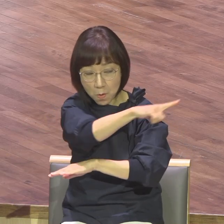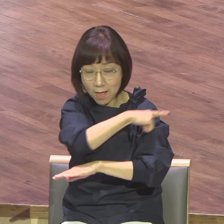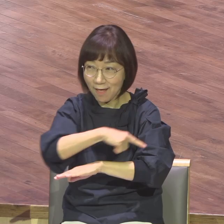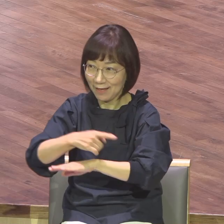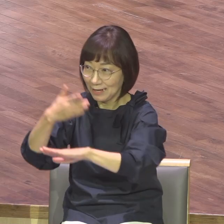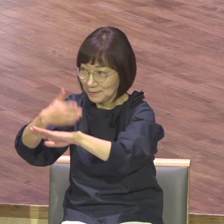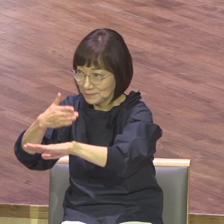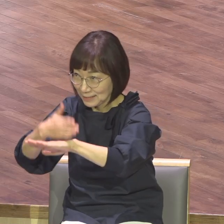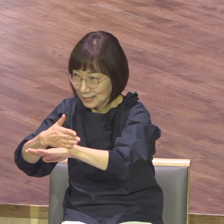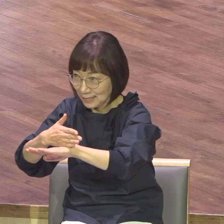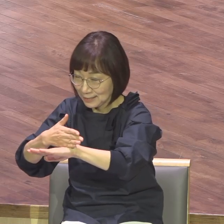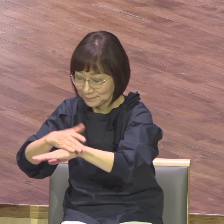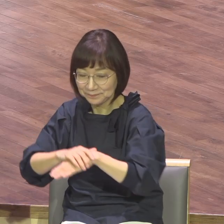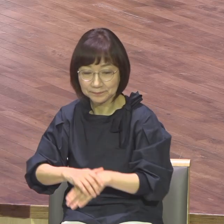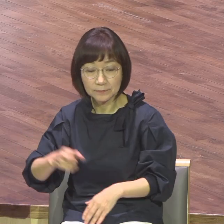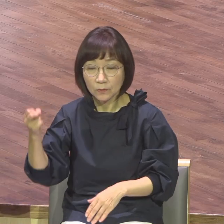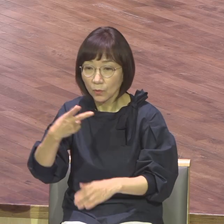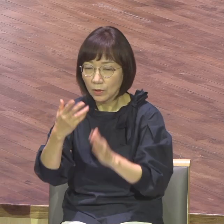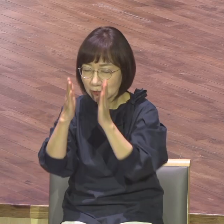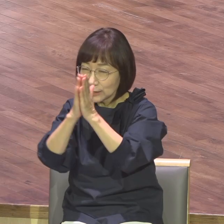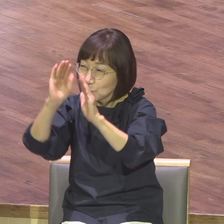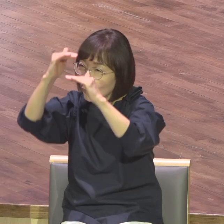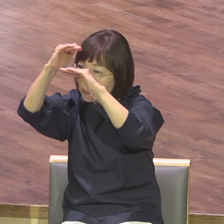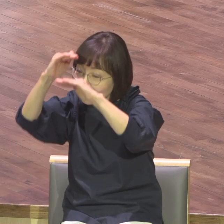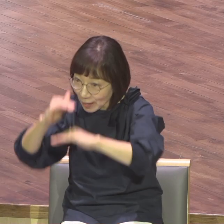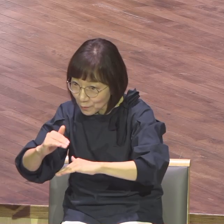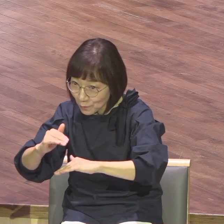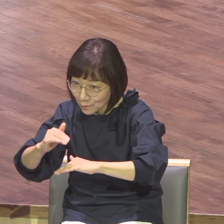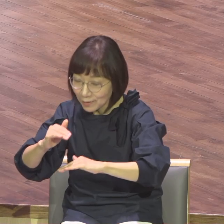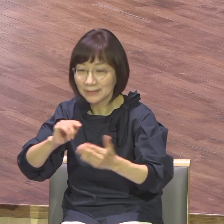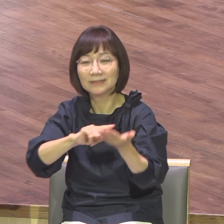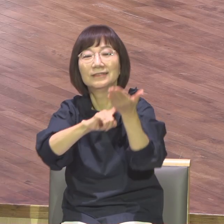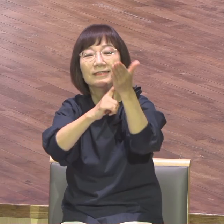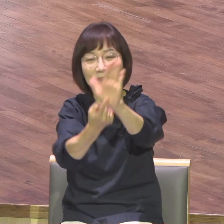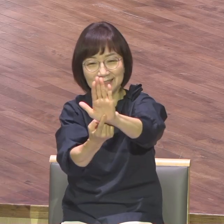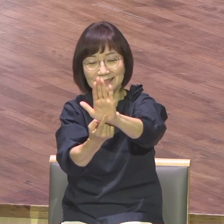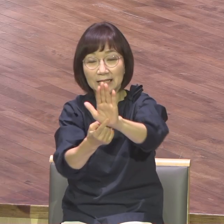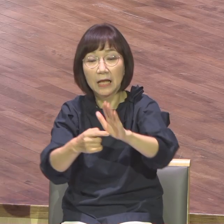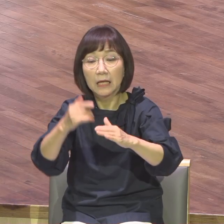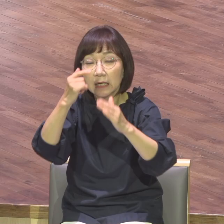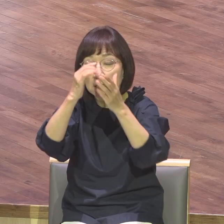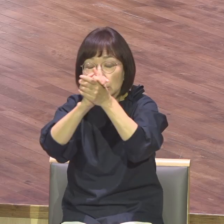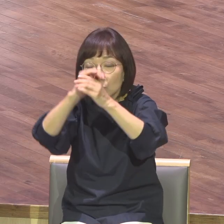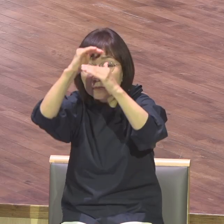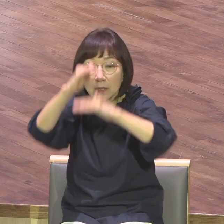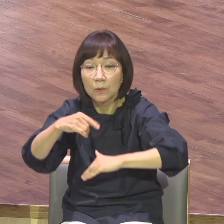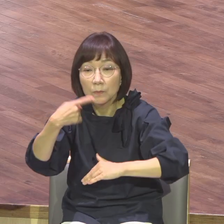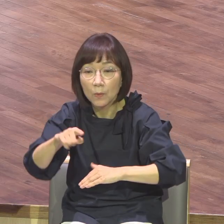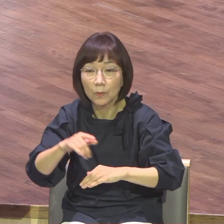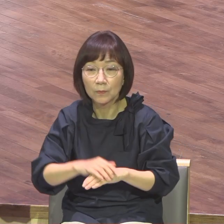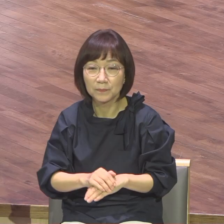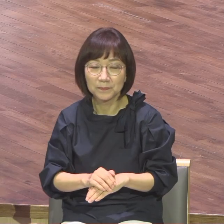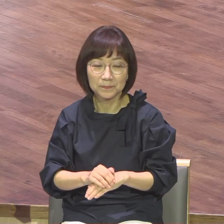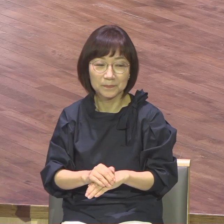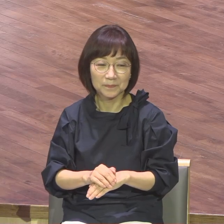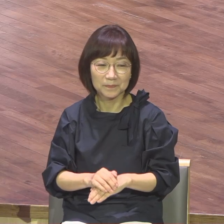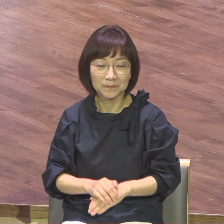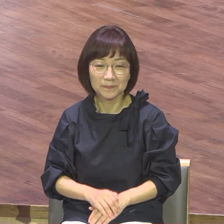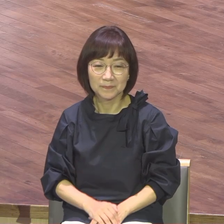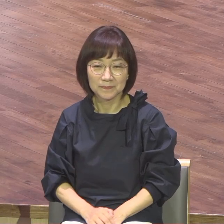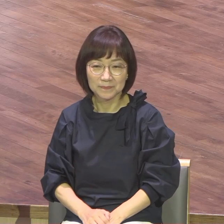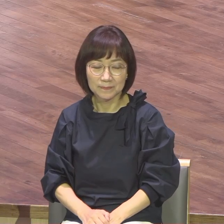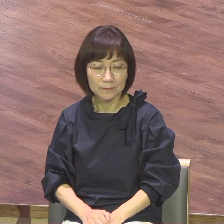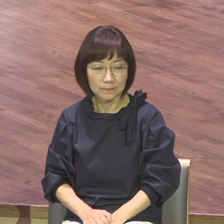어떻게 기도했는지 그 내용을 구체적으로 밝히고 있습니다. 그 핵심이 뭐냐? 한마디로